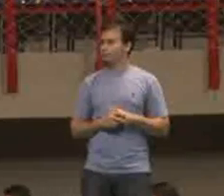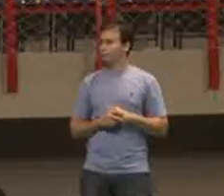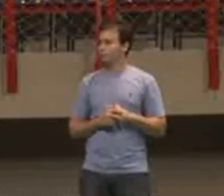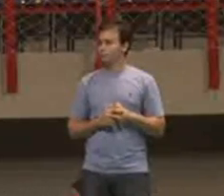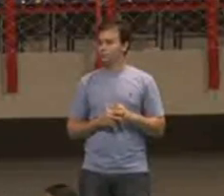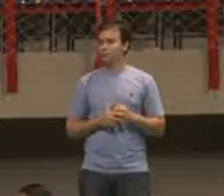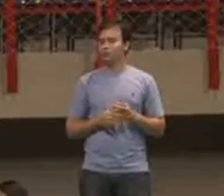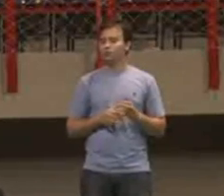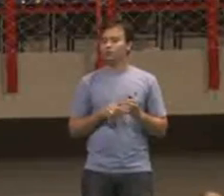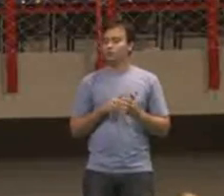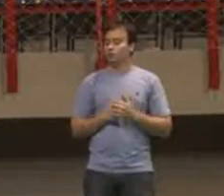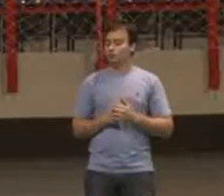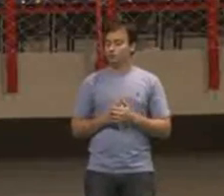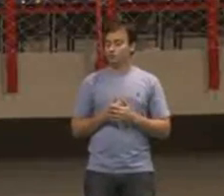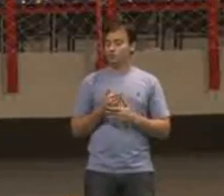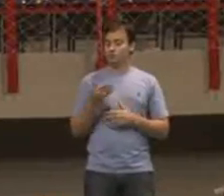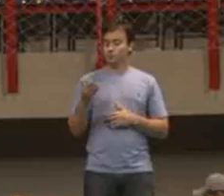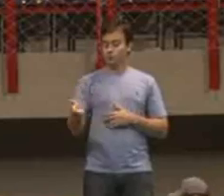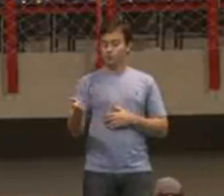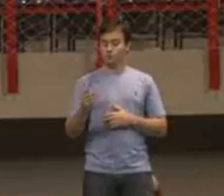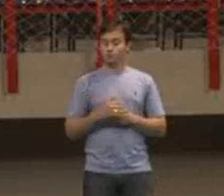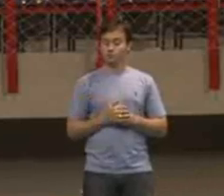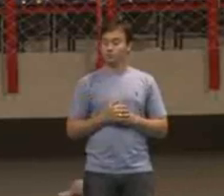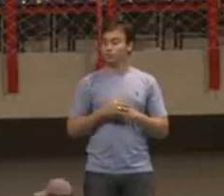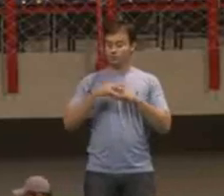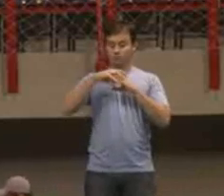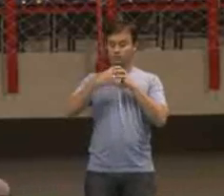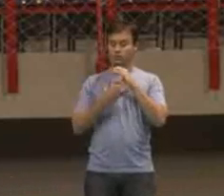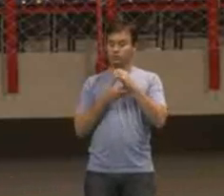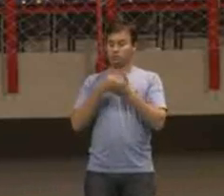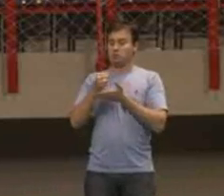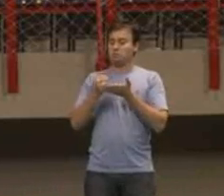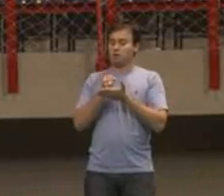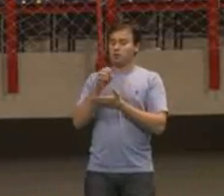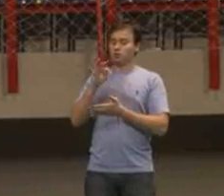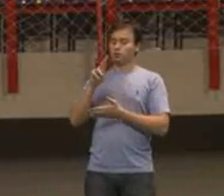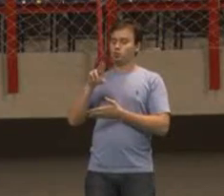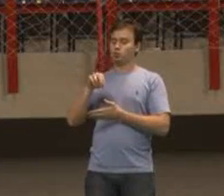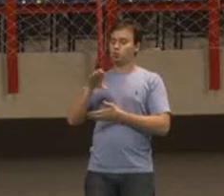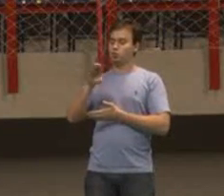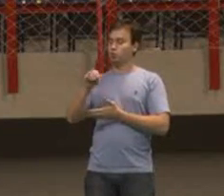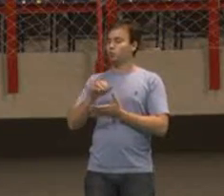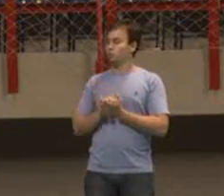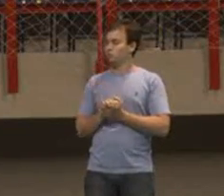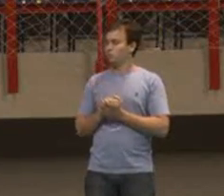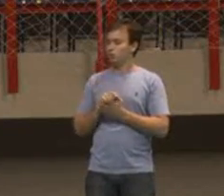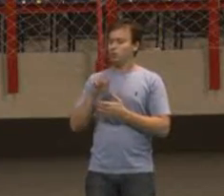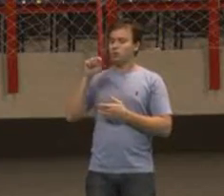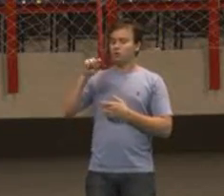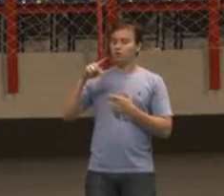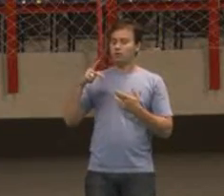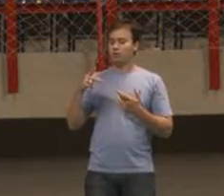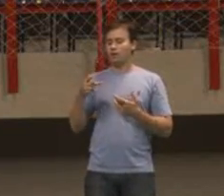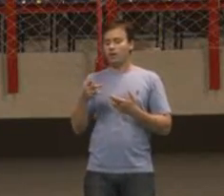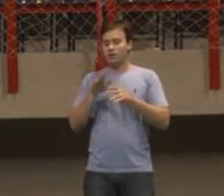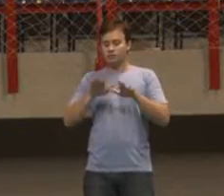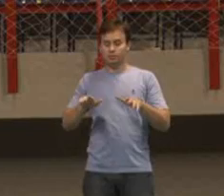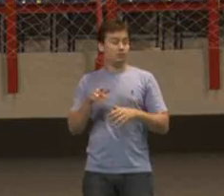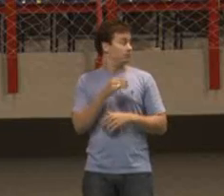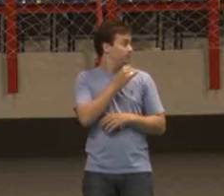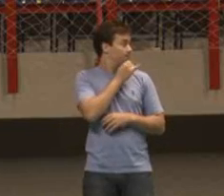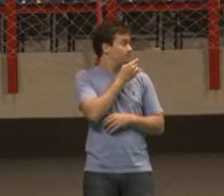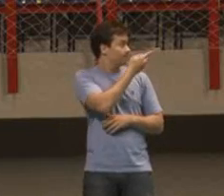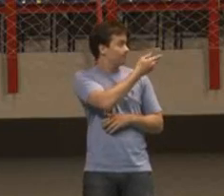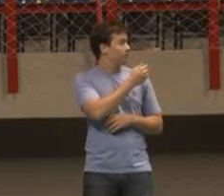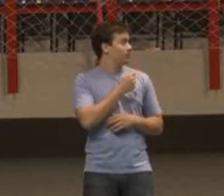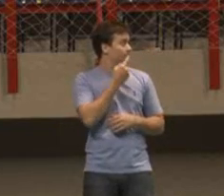é resultante da proliferação celular. O ovozigoto, depois de várias divisões, formou essa